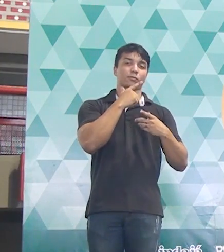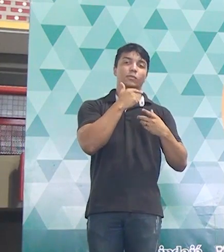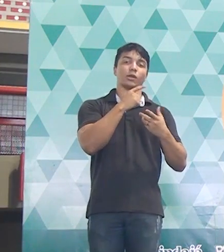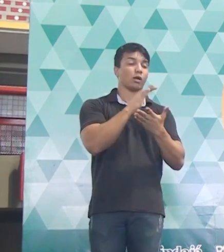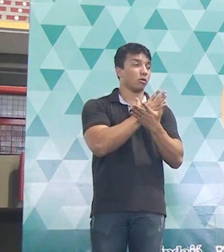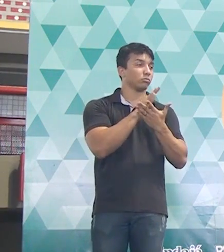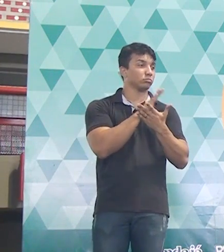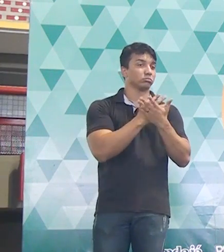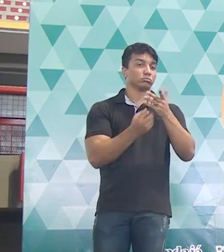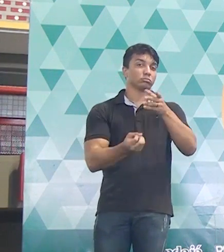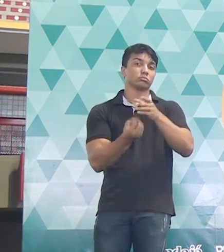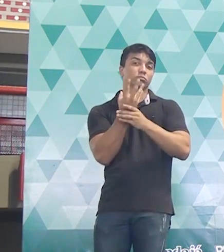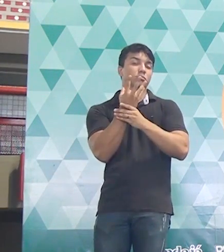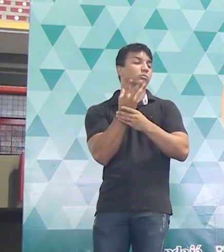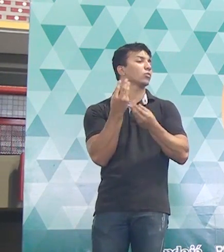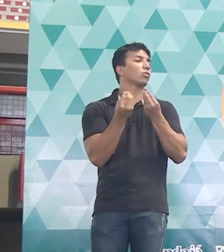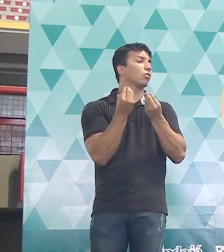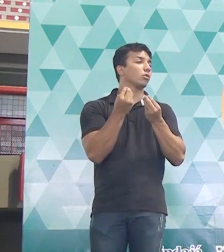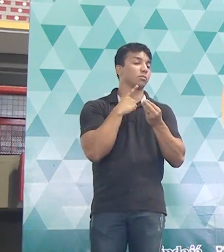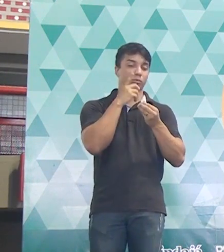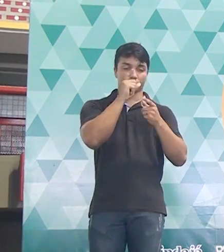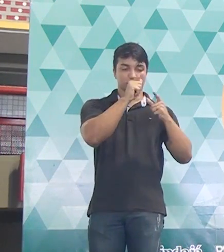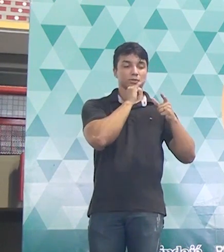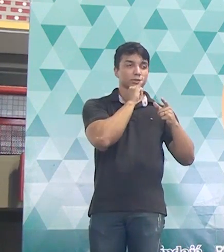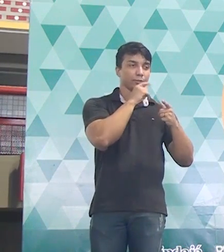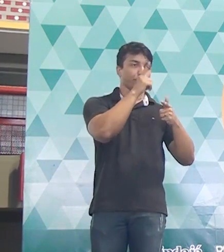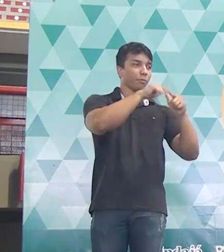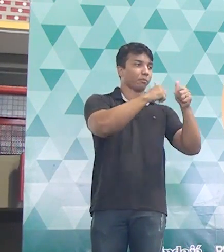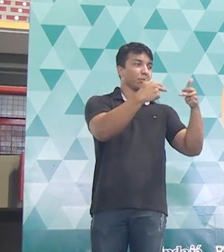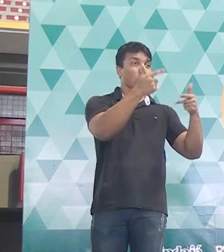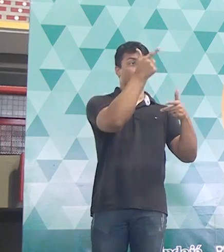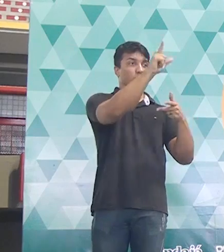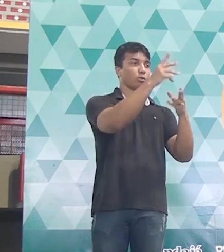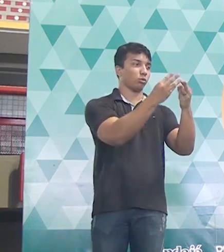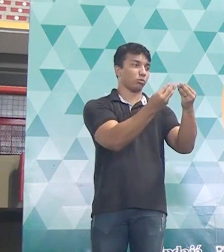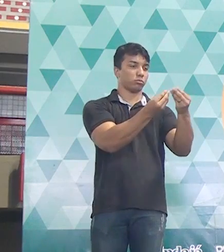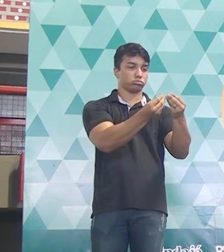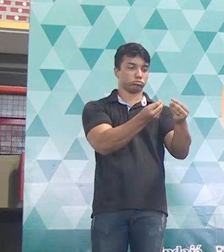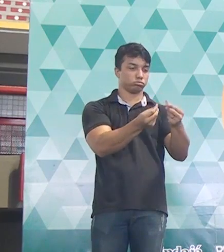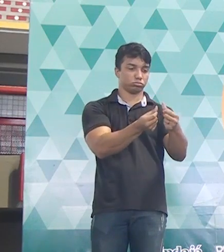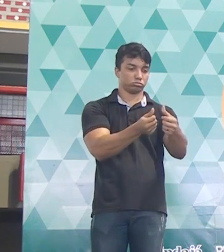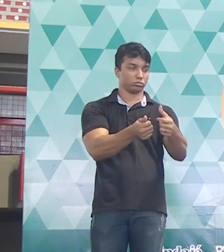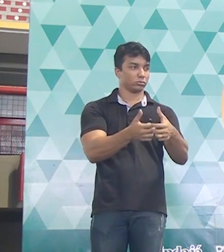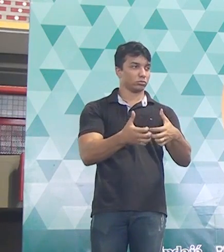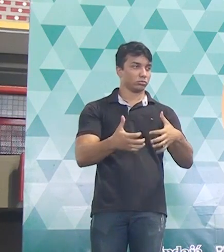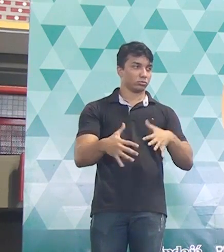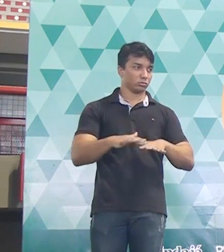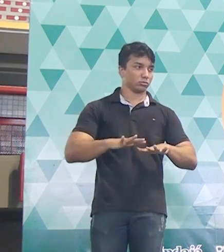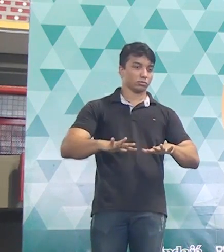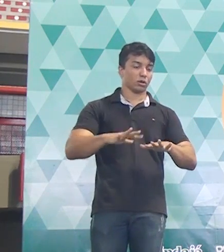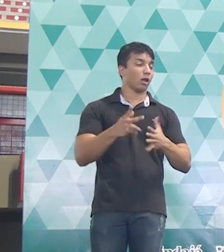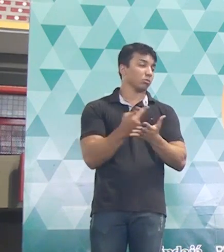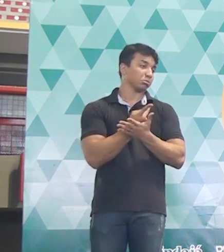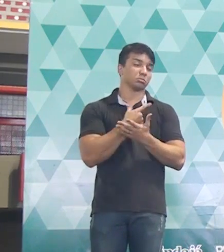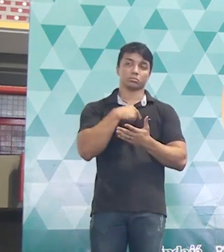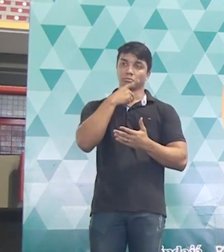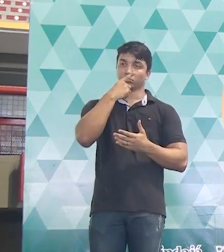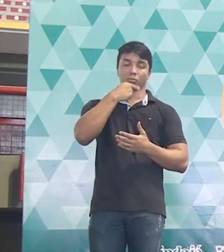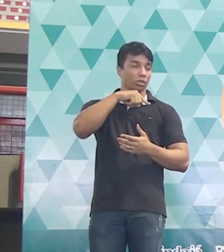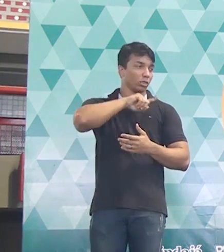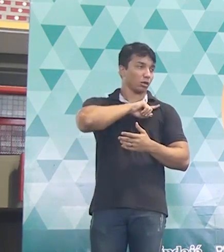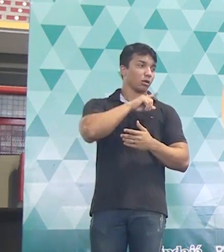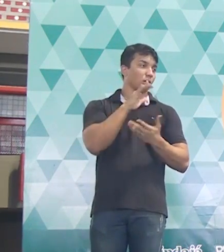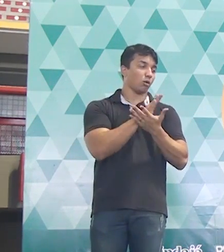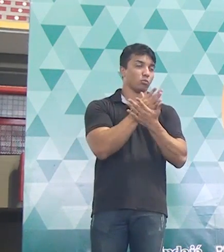Alguns deles são produzidos pela decomposição de outros materiais. A decomposição de matéria orgânica pode gerar muitas substâncias, entre elas